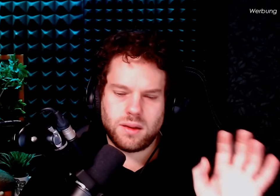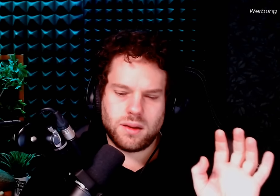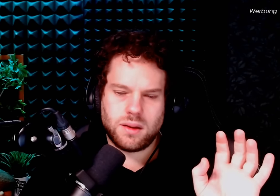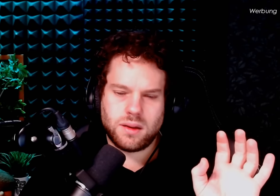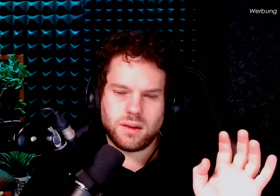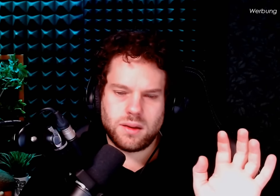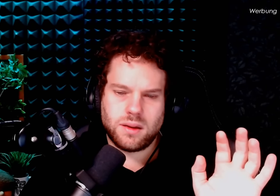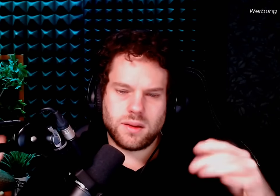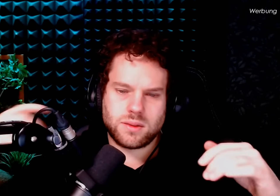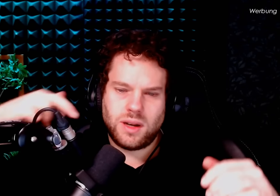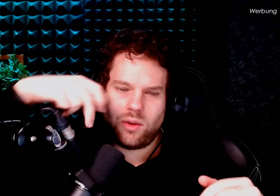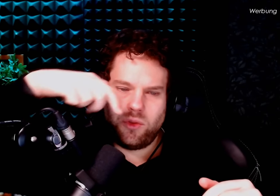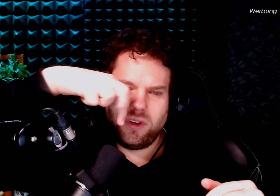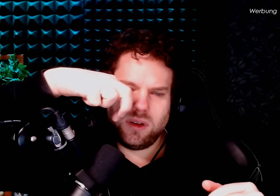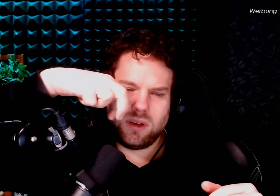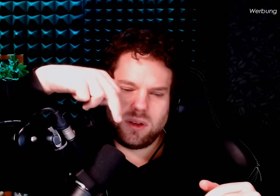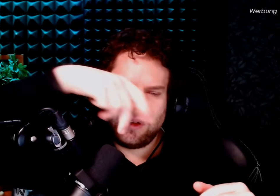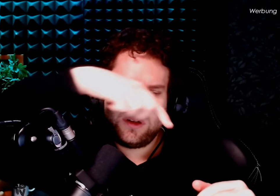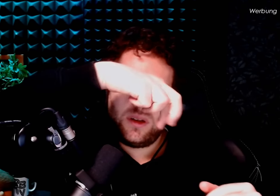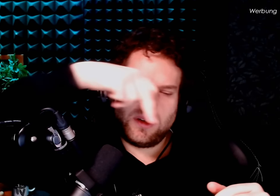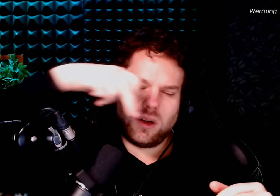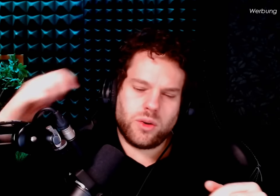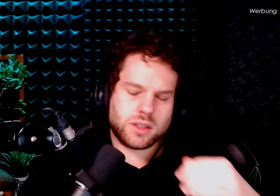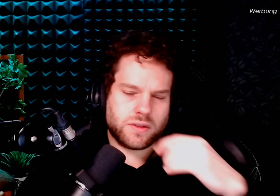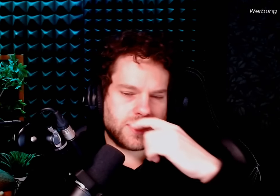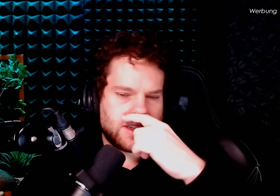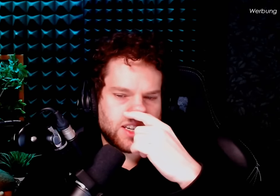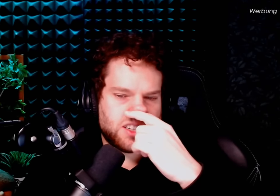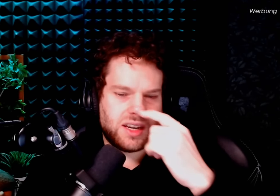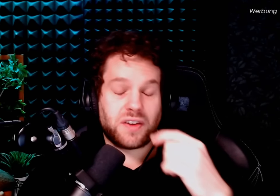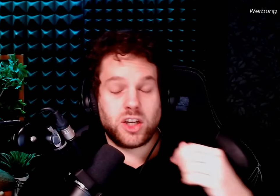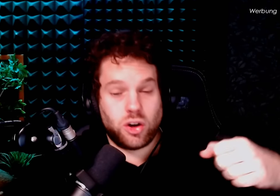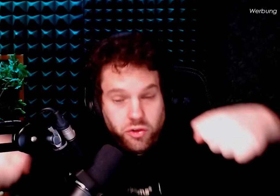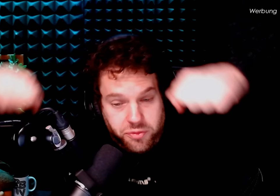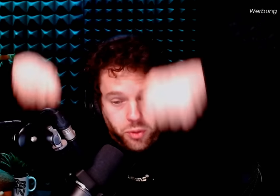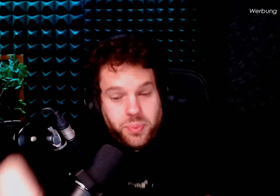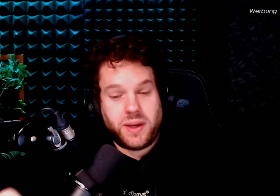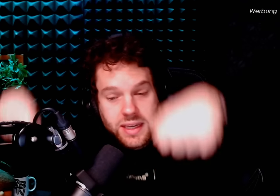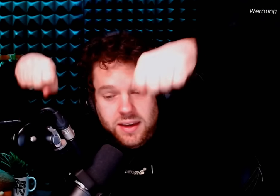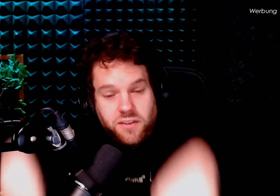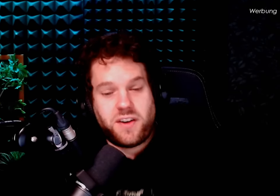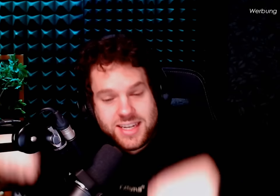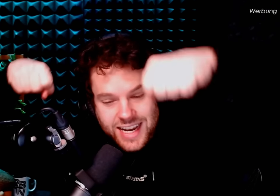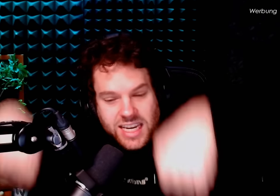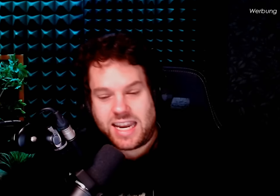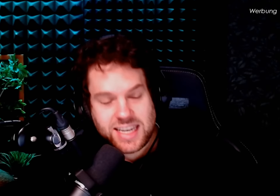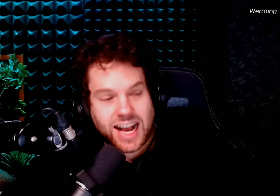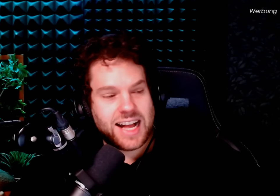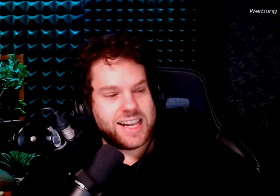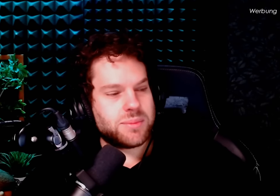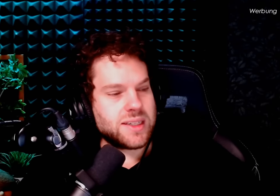Oder so Laufen? Oder sowas in der Richtung? Ich fand schon Luftpumpe, fand ich eigentlich genial damit.